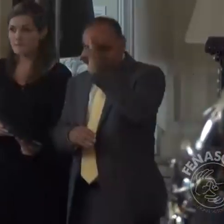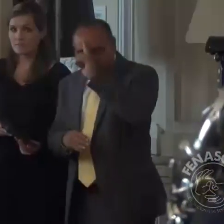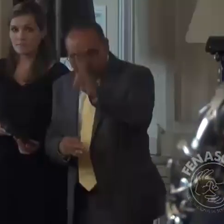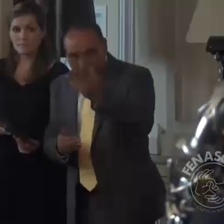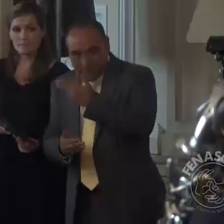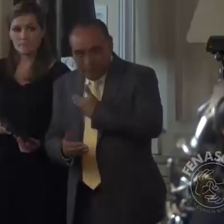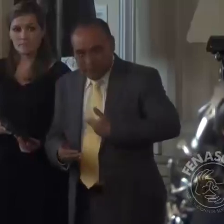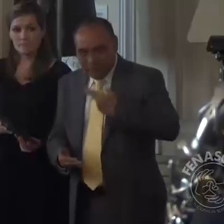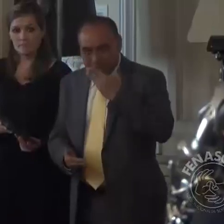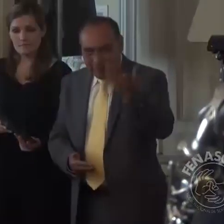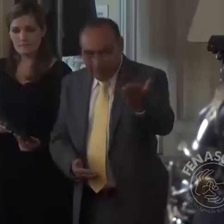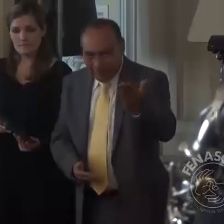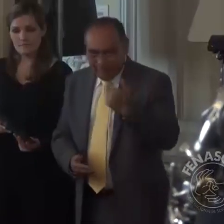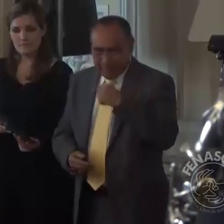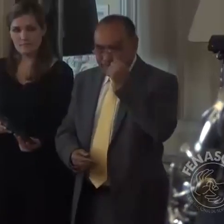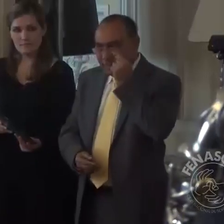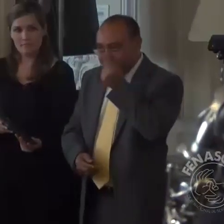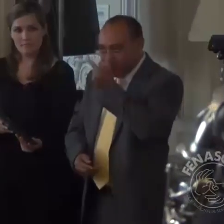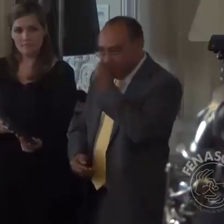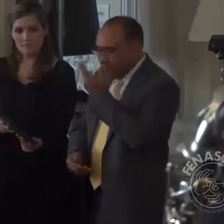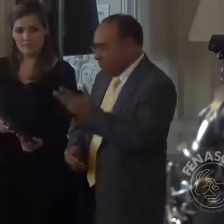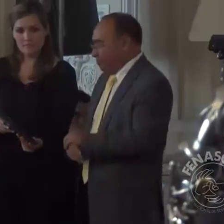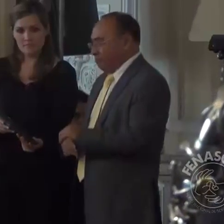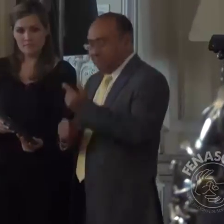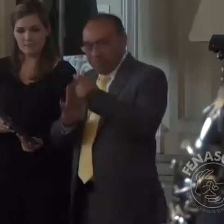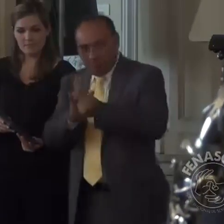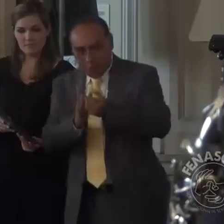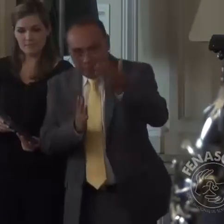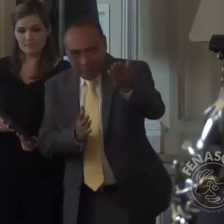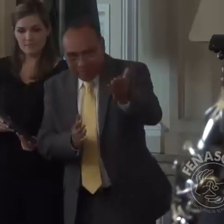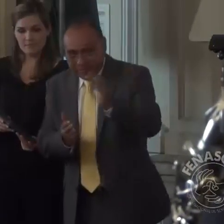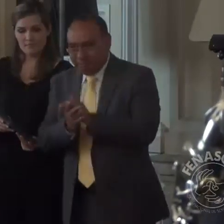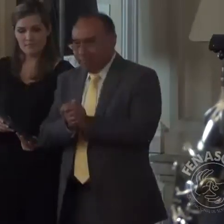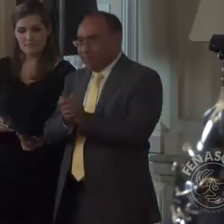Muy buenas tardes, honorable presidente,